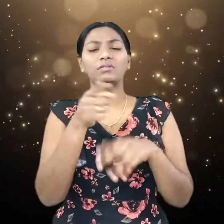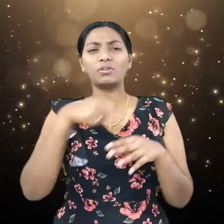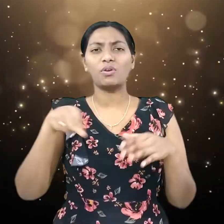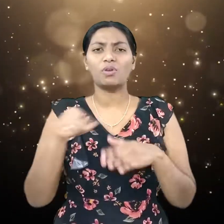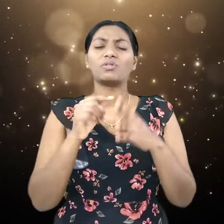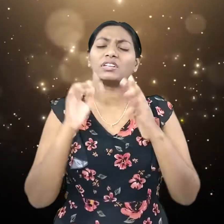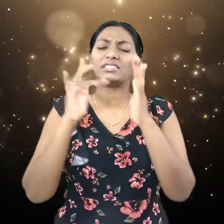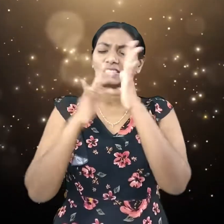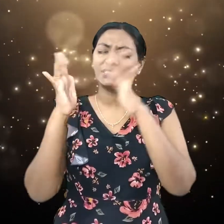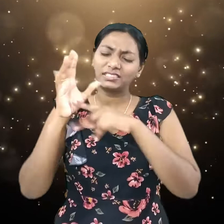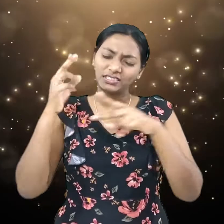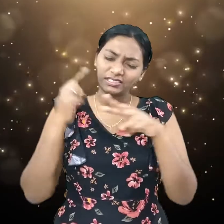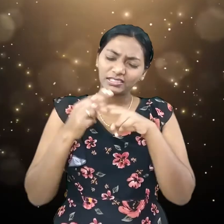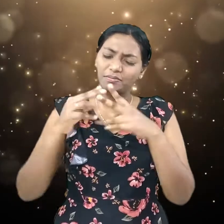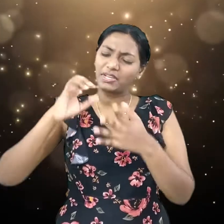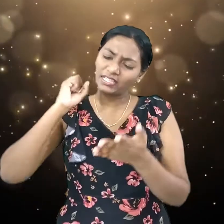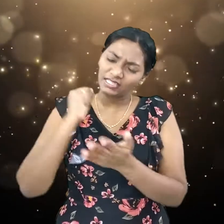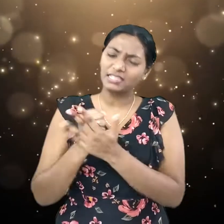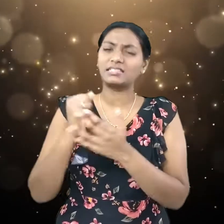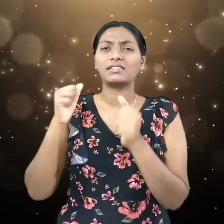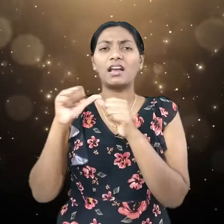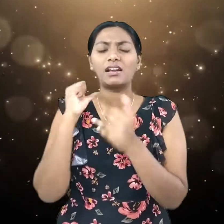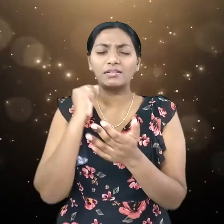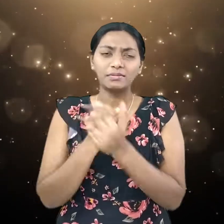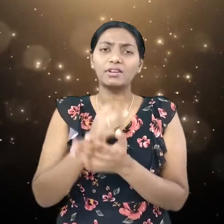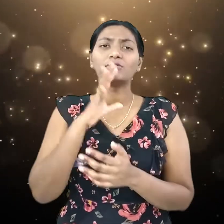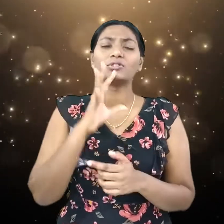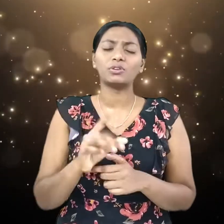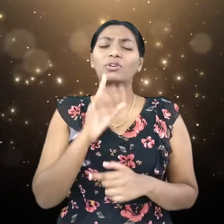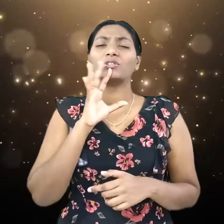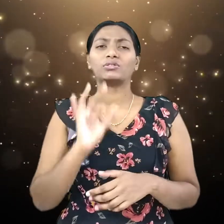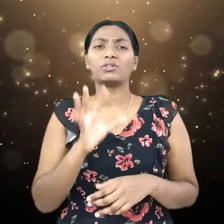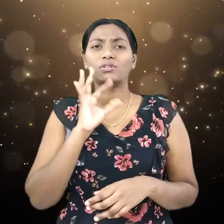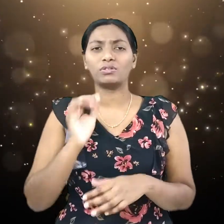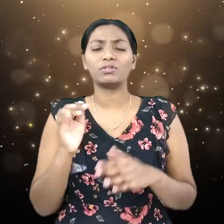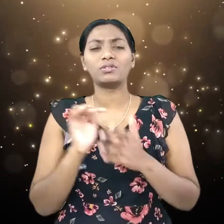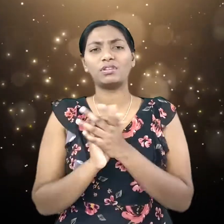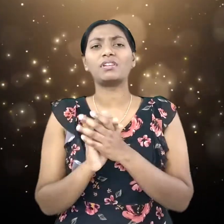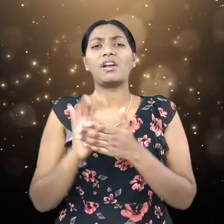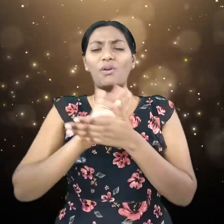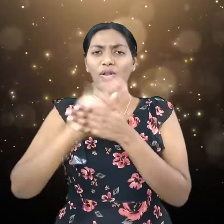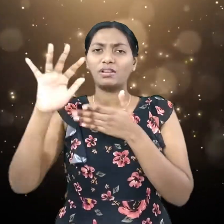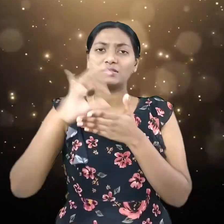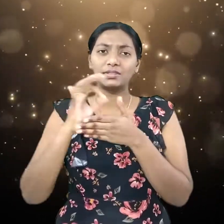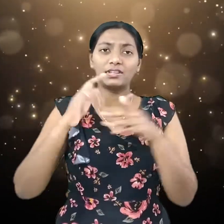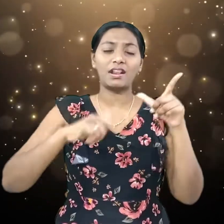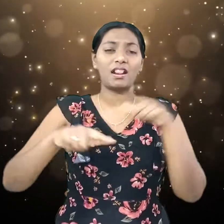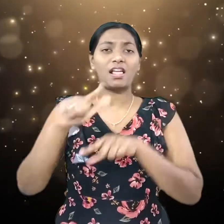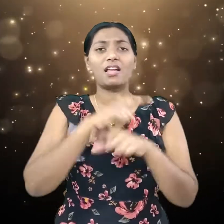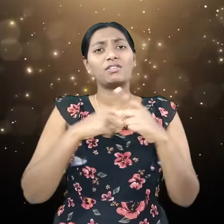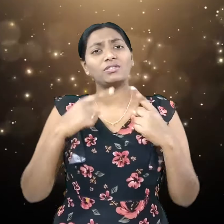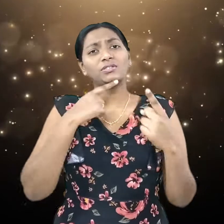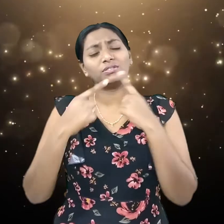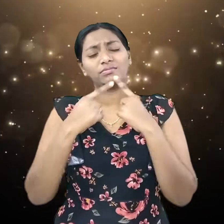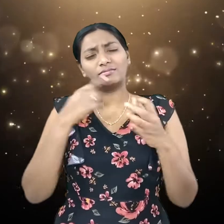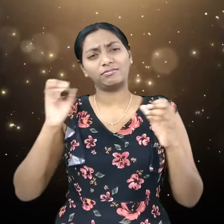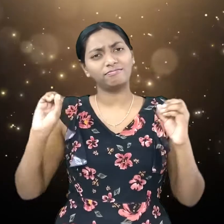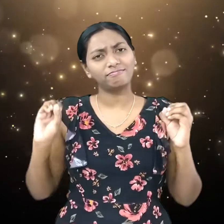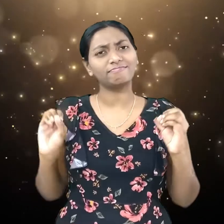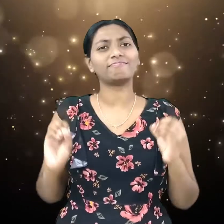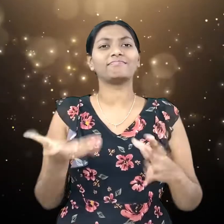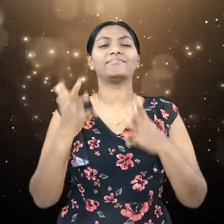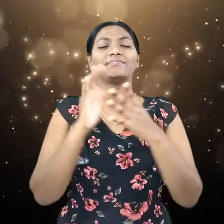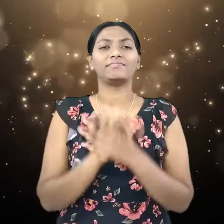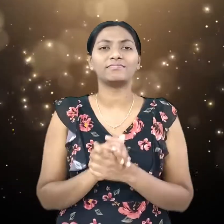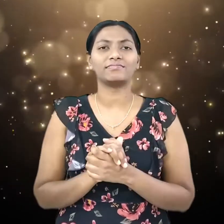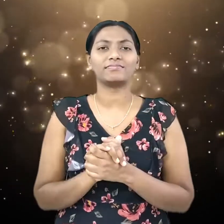ई अस आ अल आ जका बा जहों द्रक आ अरे जे अल आ जका